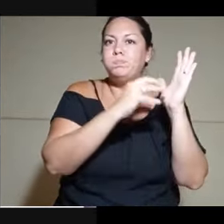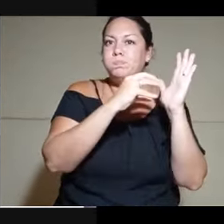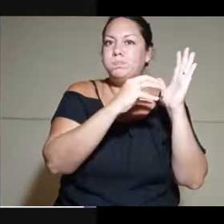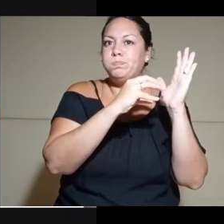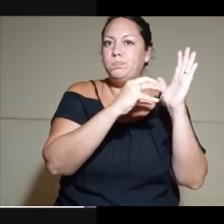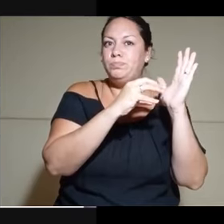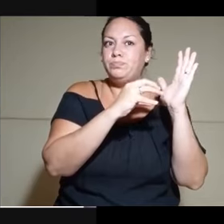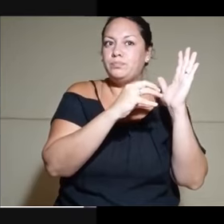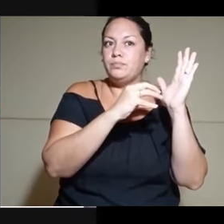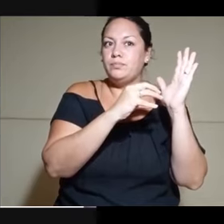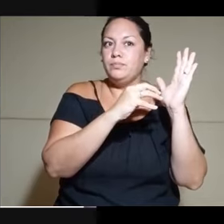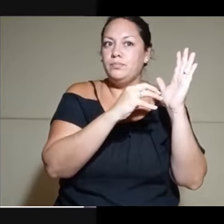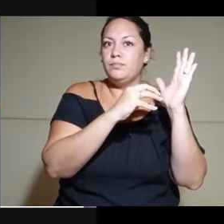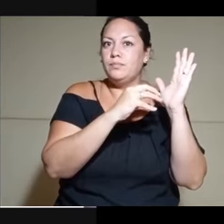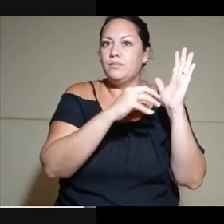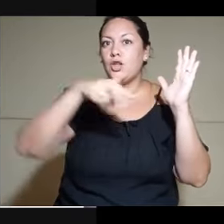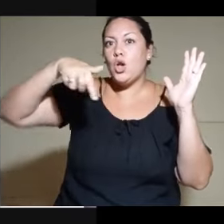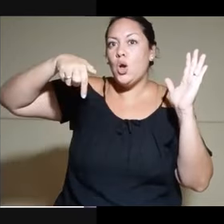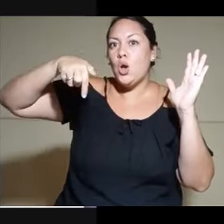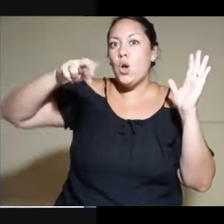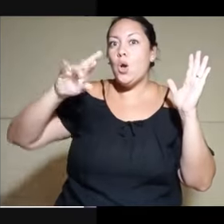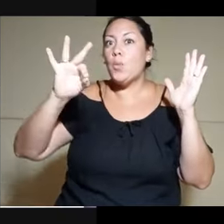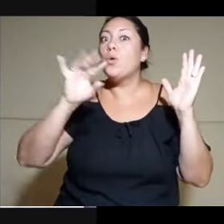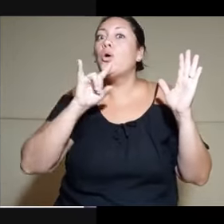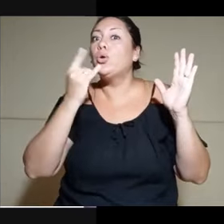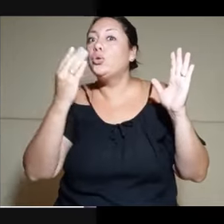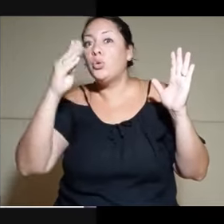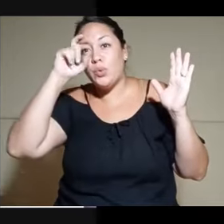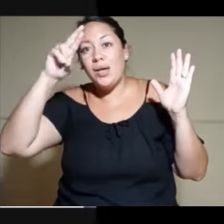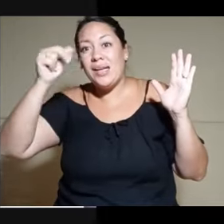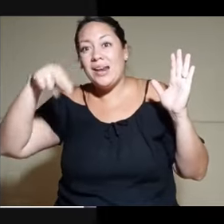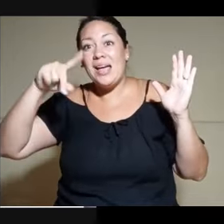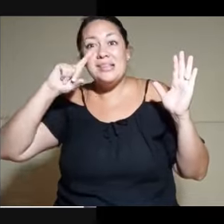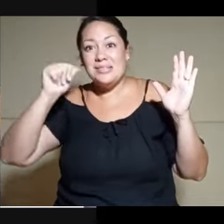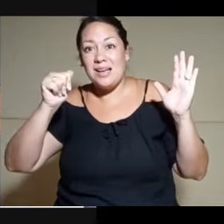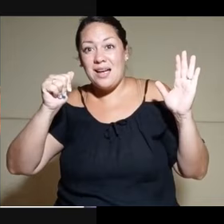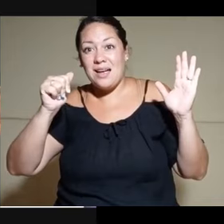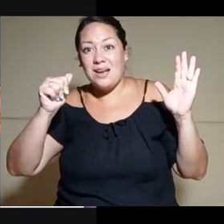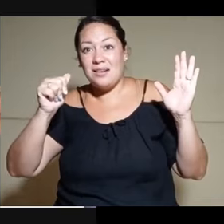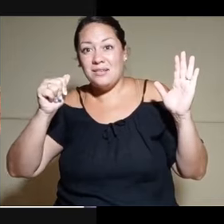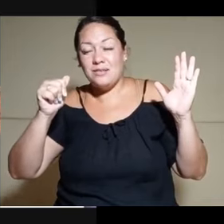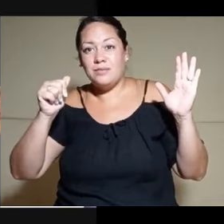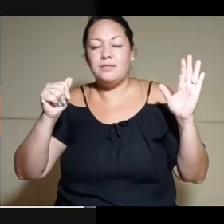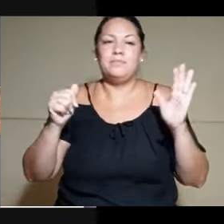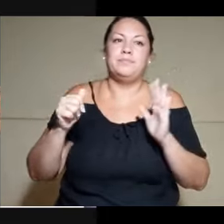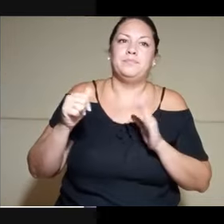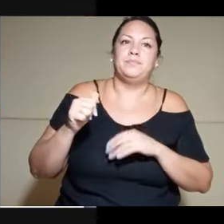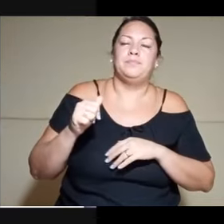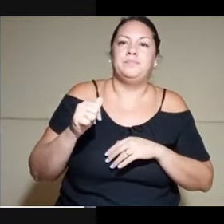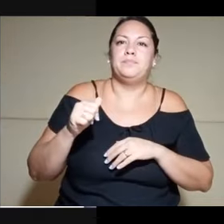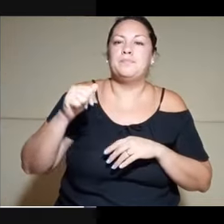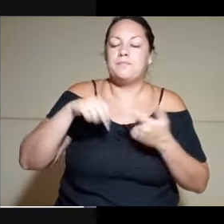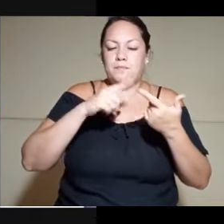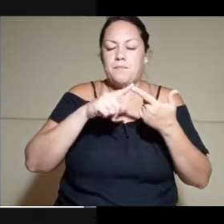es? Mesencéfalo. No, ¿cuál es la primera estructura que se comunica Mesencéfalo. con la médula espinal